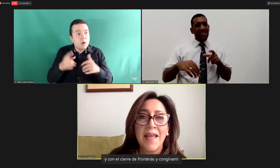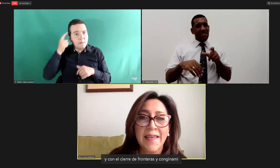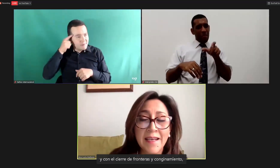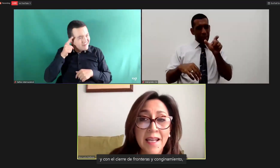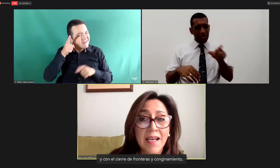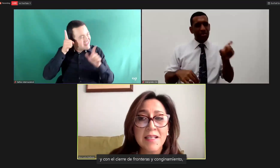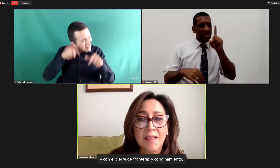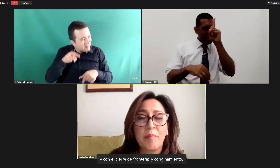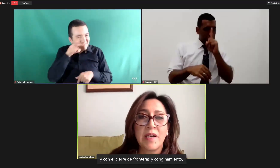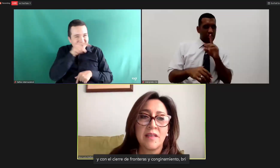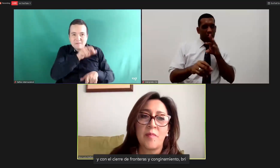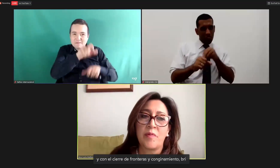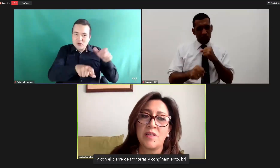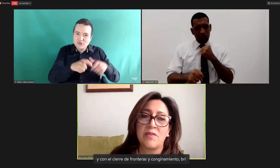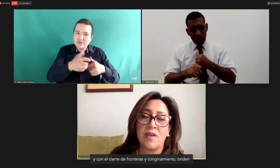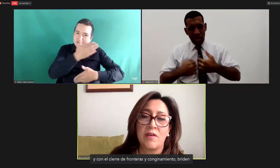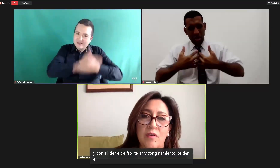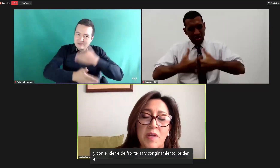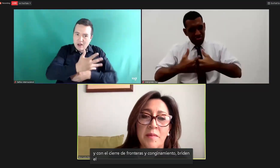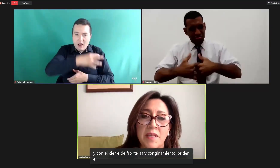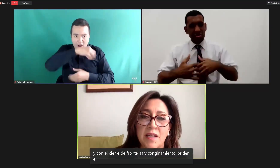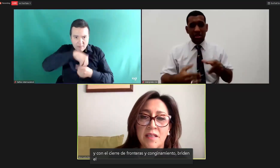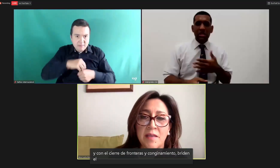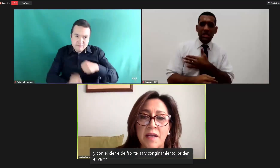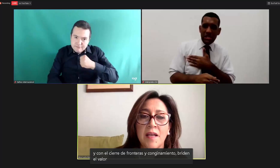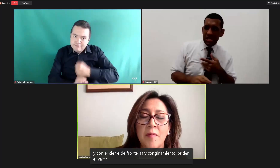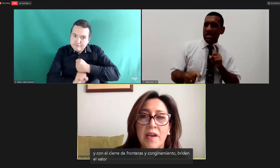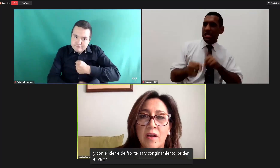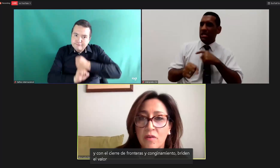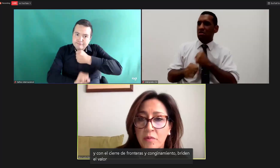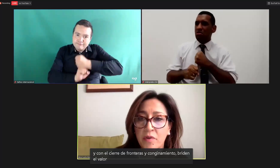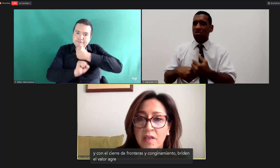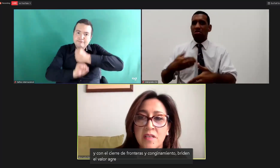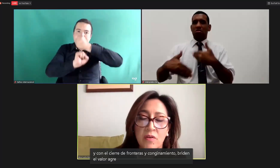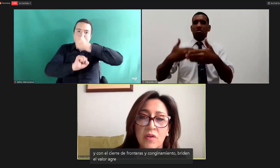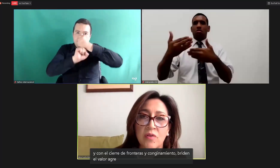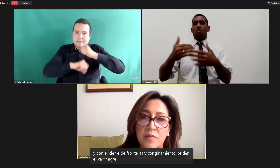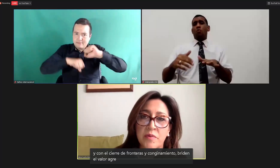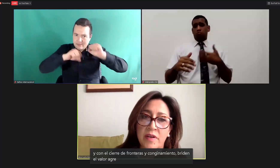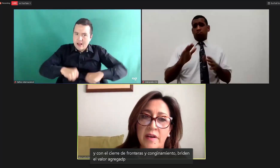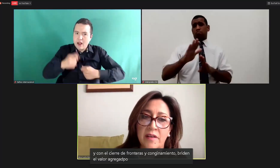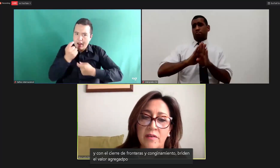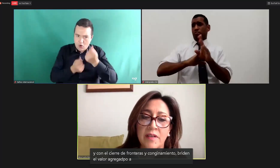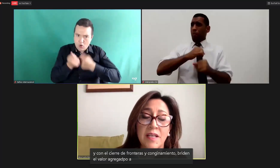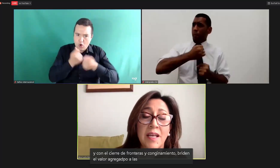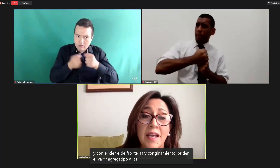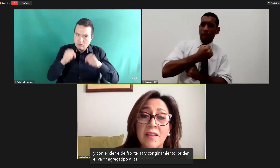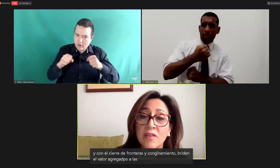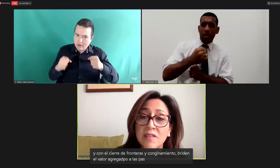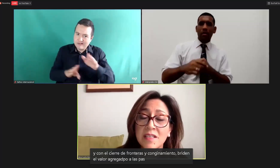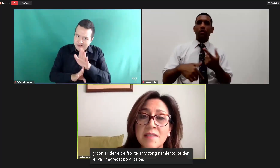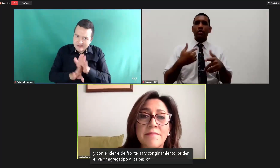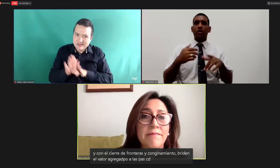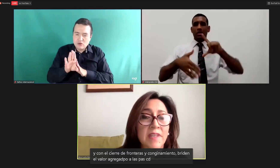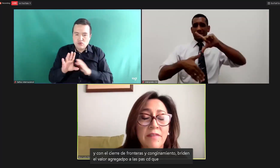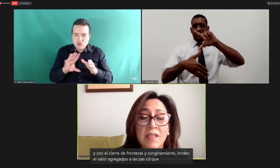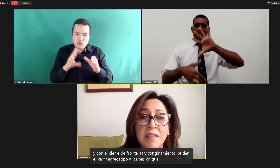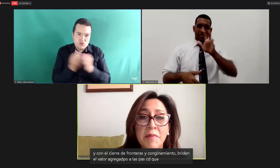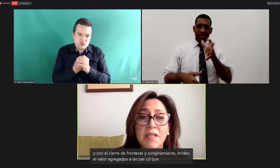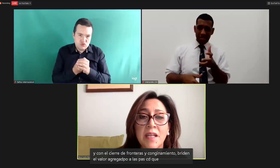discapacidad, que anhela ser parte de la población económicamente activa para contribuir al desarrollo inclusivo de la región.